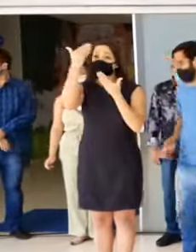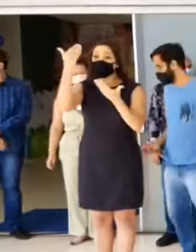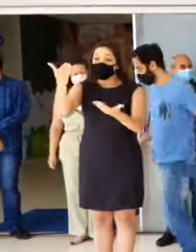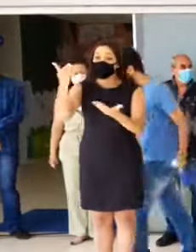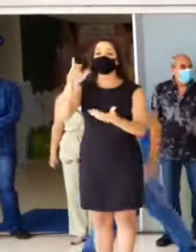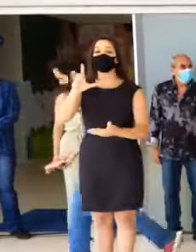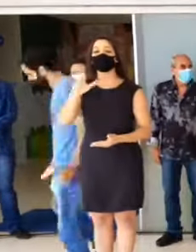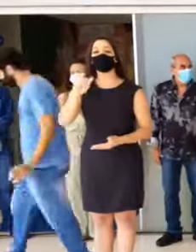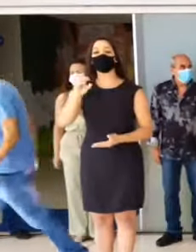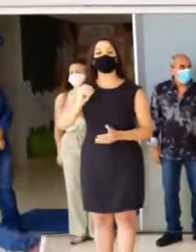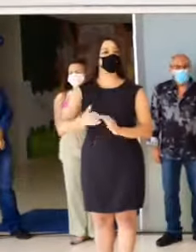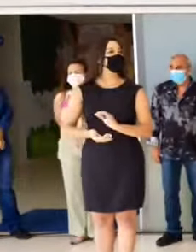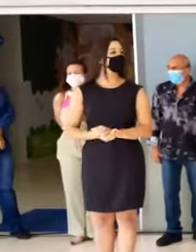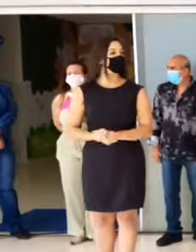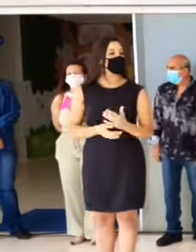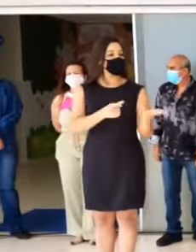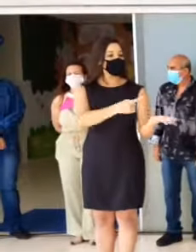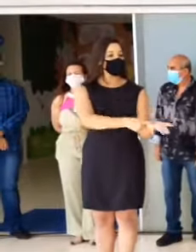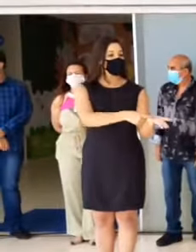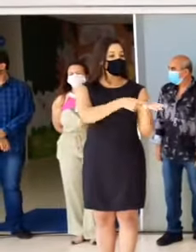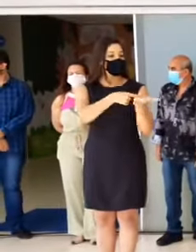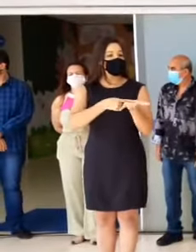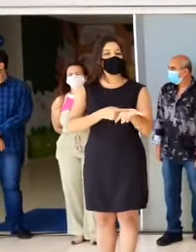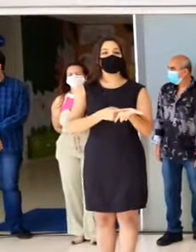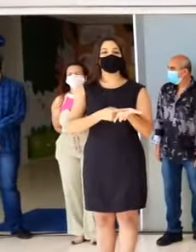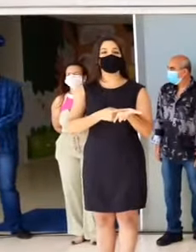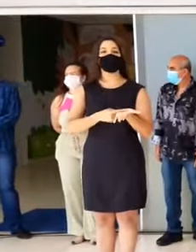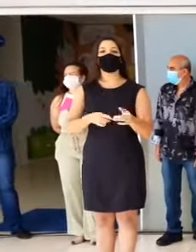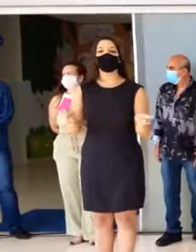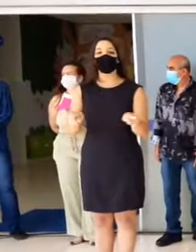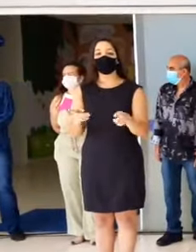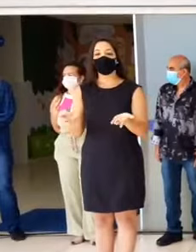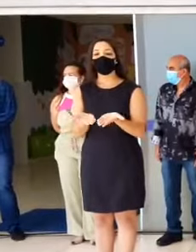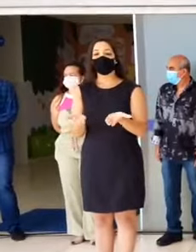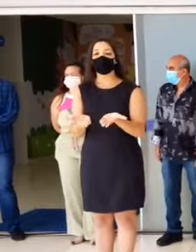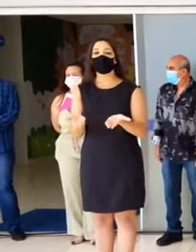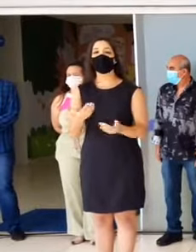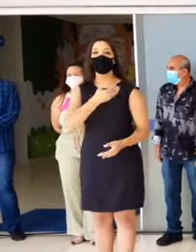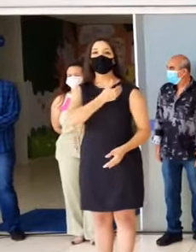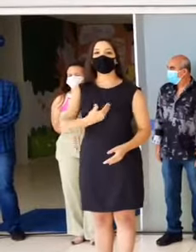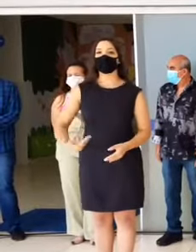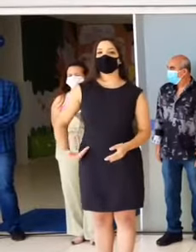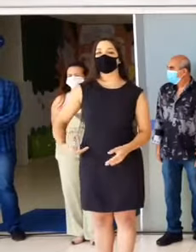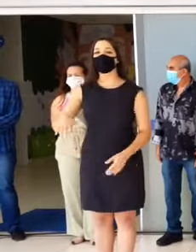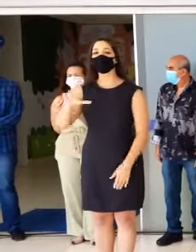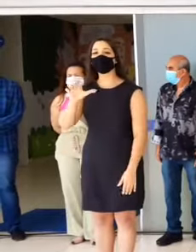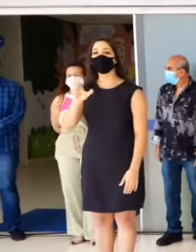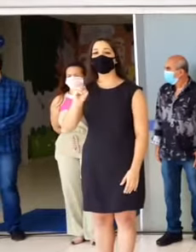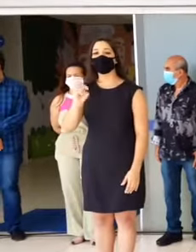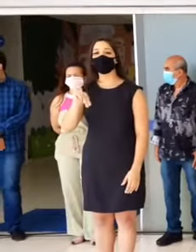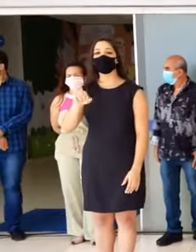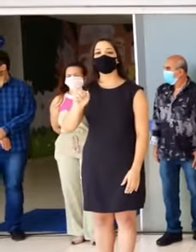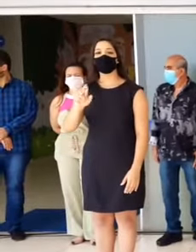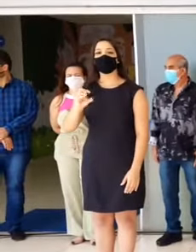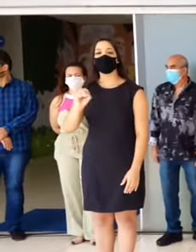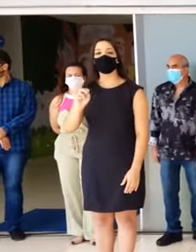Obrigado, doutor Lúcio. Convidamos para fazer uso da palavra o procurador da República em Uberlândia, doutor Leonardo Andrade